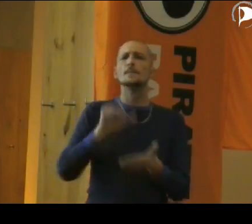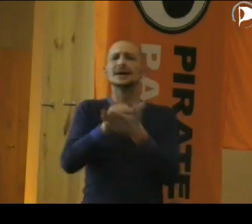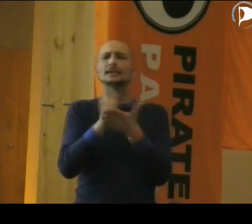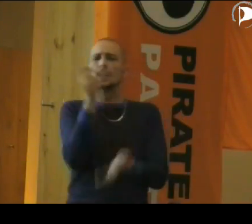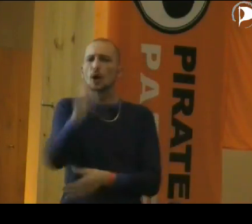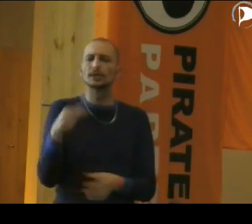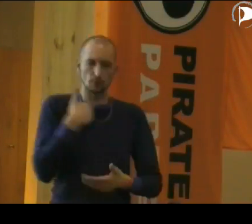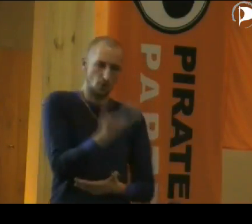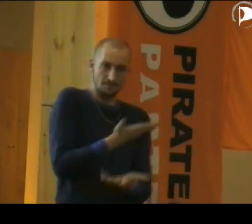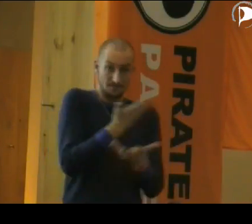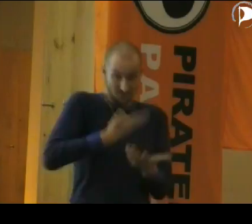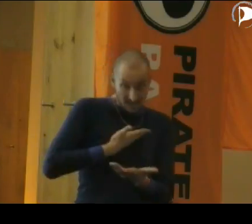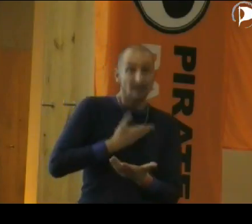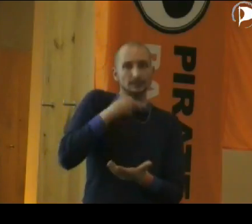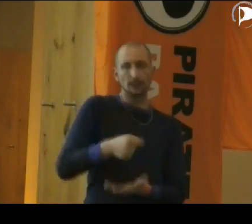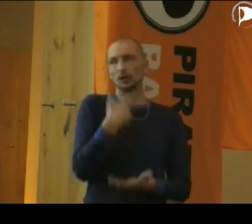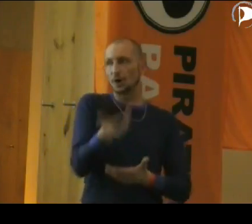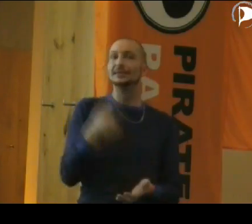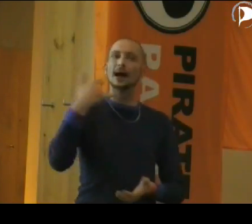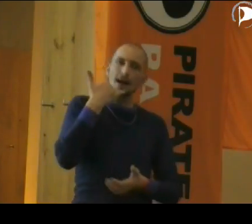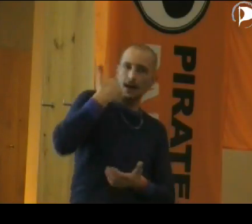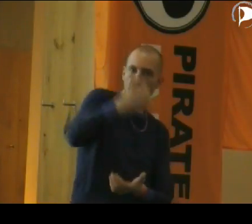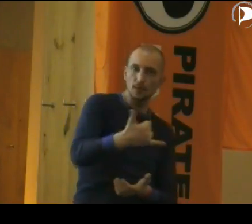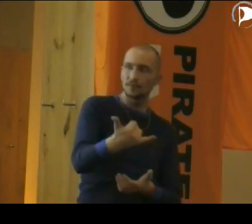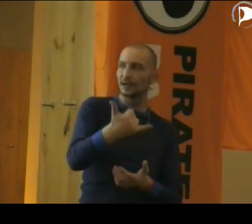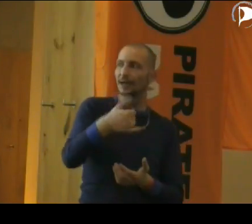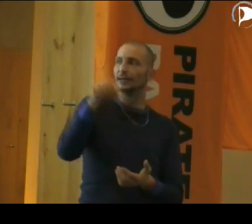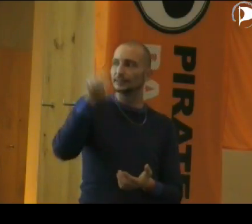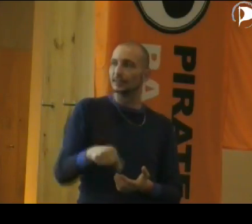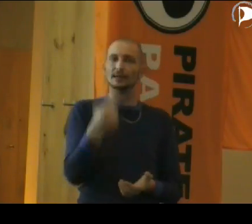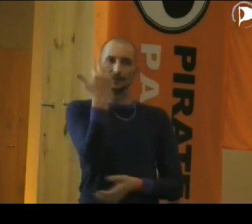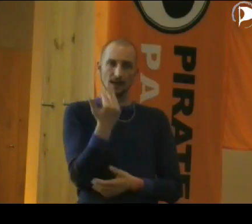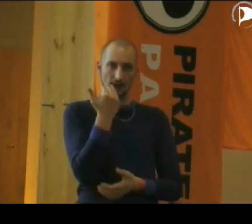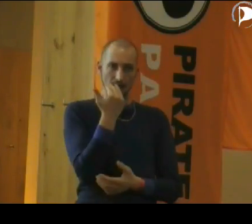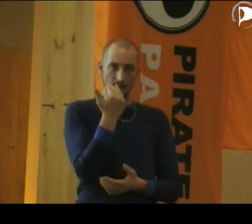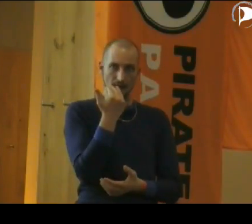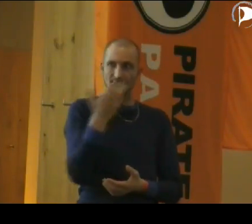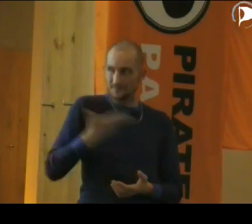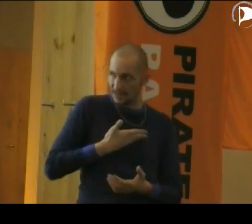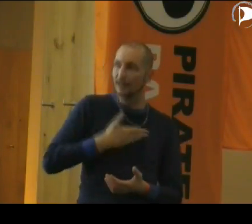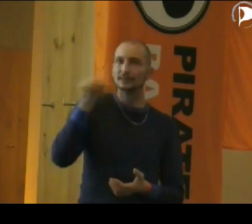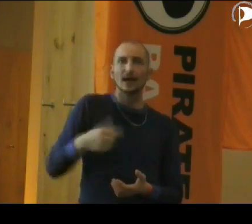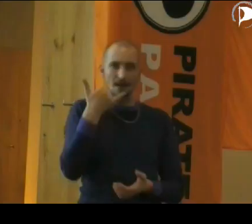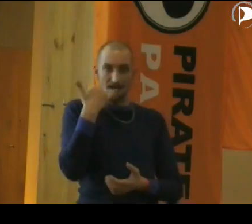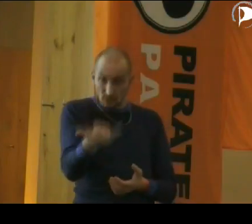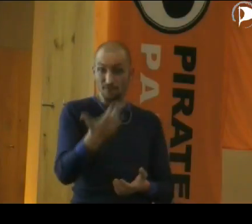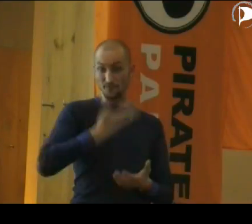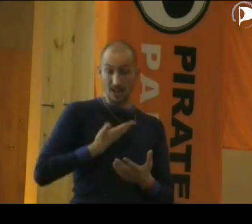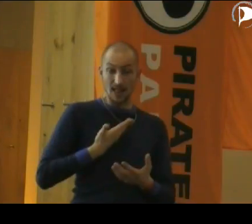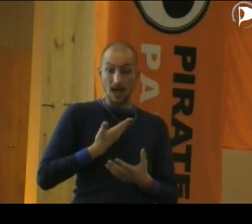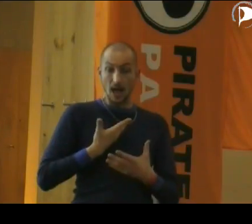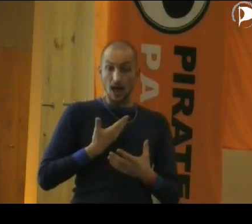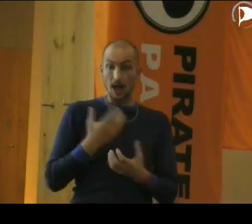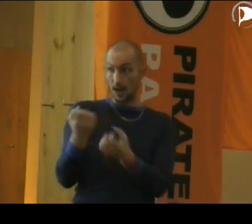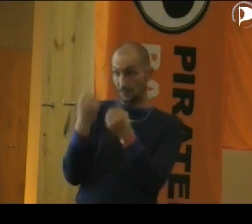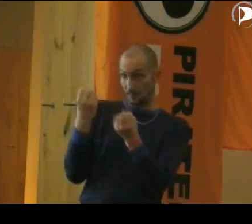ich rufe bei einem mysterium man schon alles an möchte eine zahl ich weiß dass ich sie bekomme ich wo führung wo an möchte eine auskunft ich weiß was ich sie